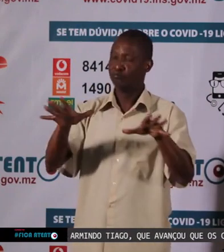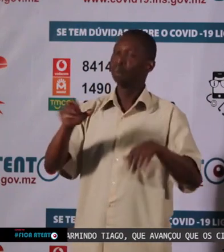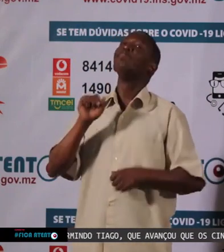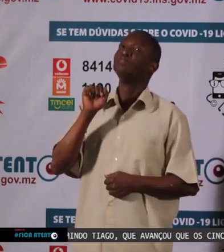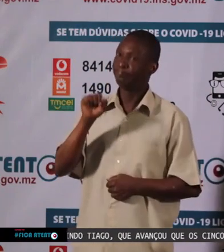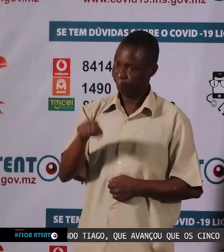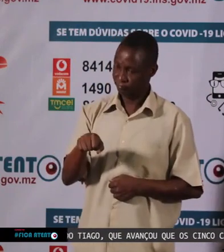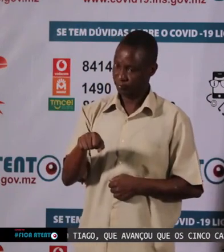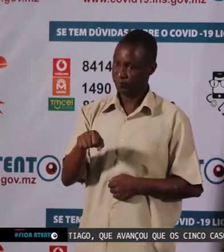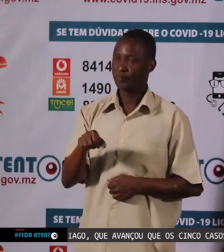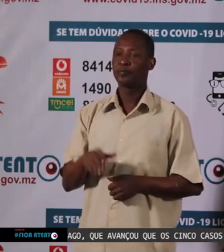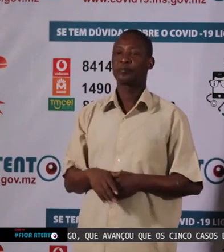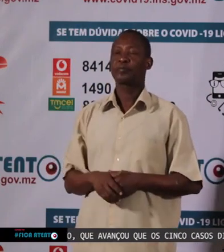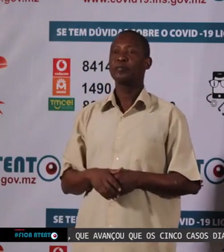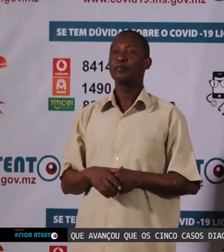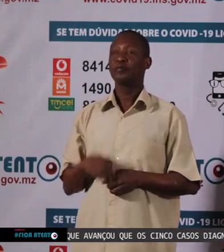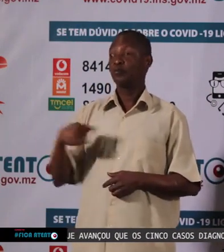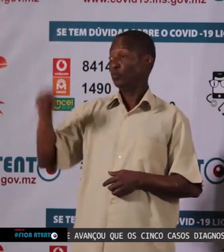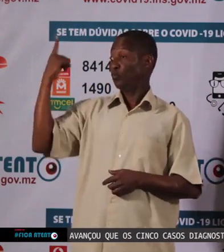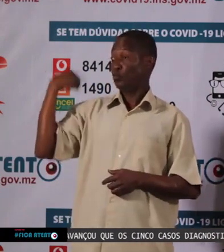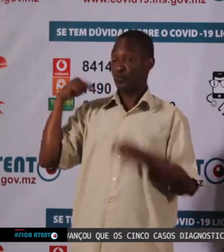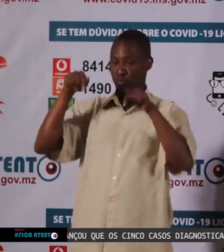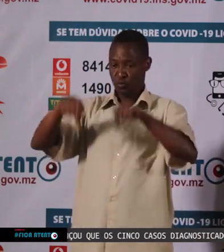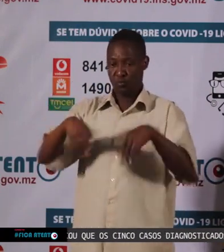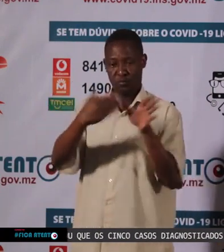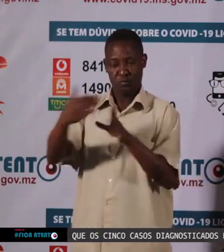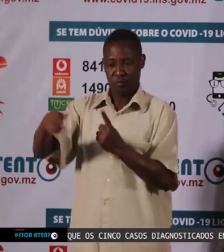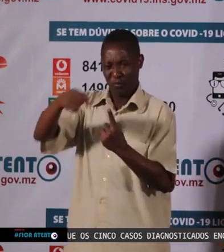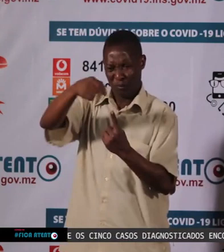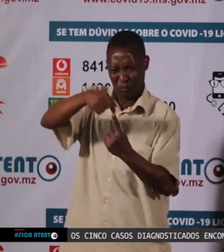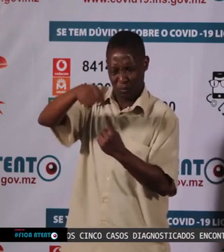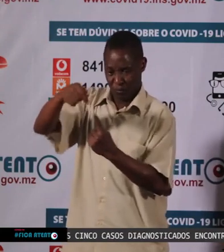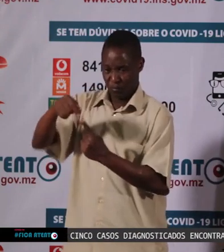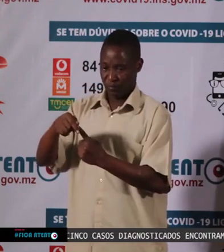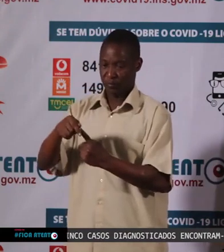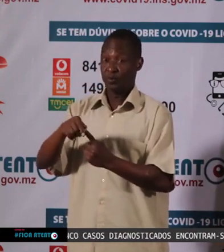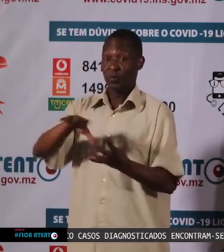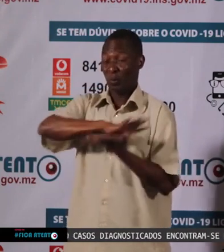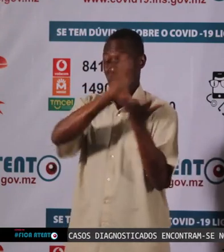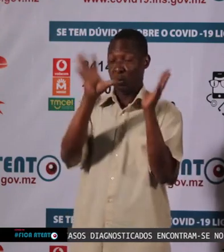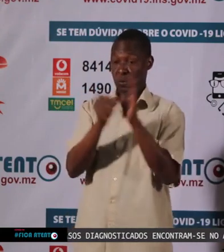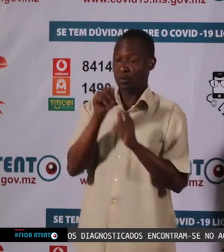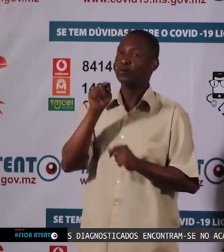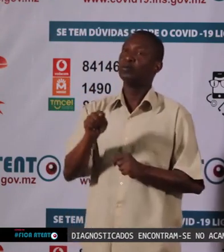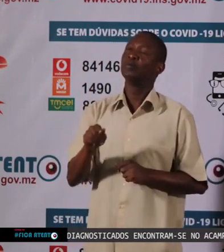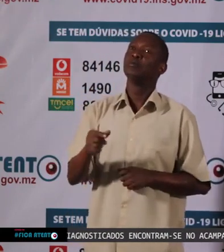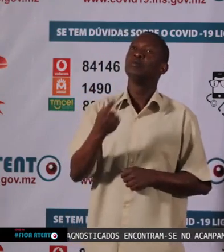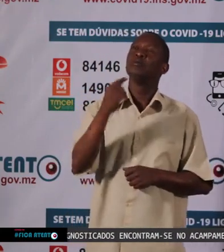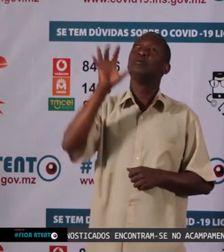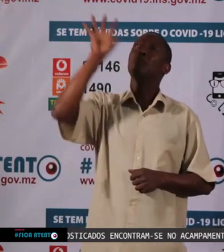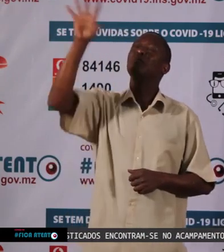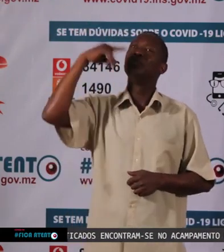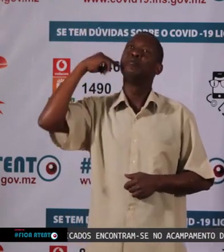Do total de testados nas últimas 24 horas, 113 são de Cabo